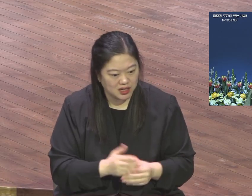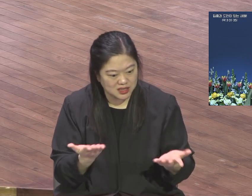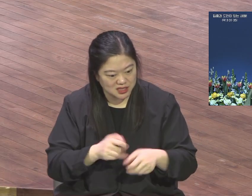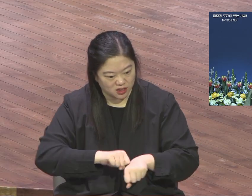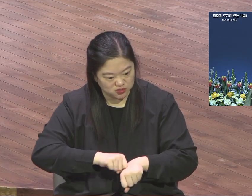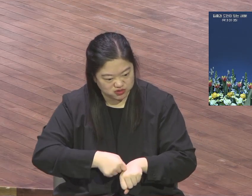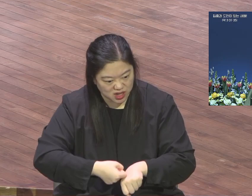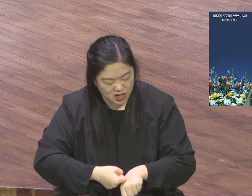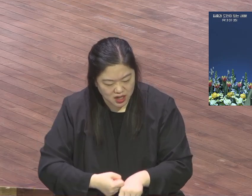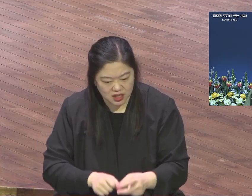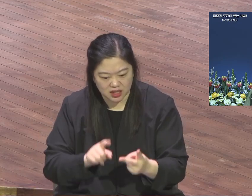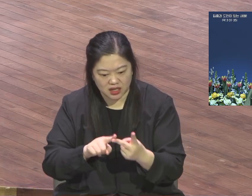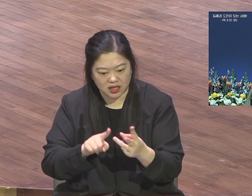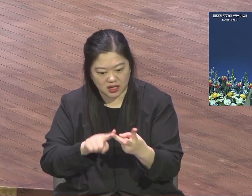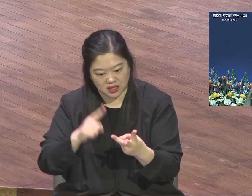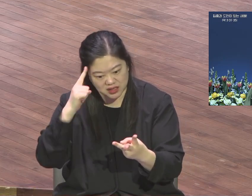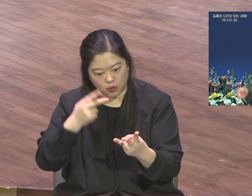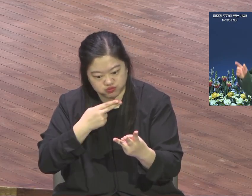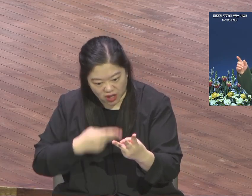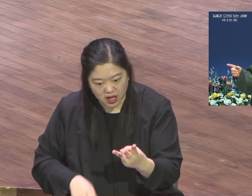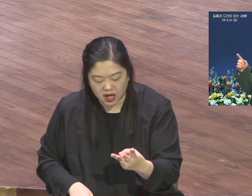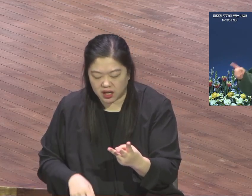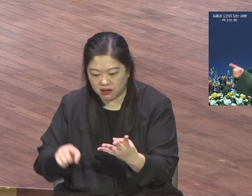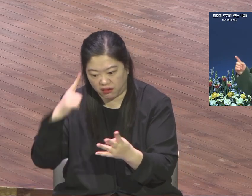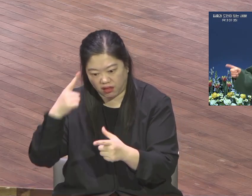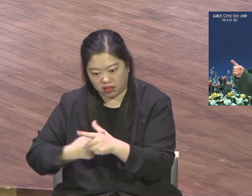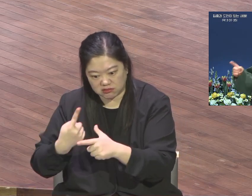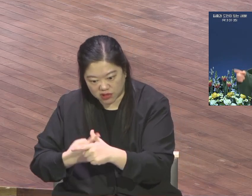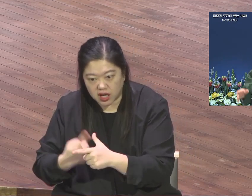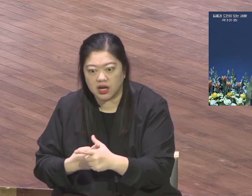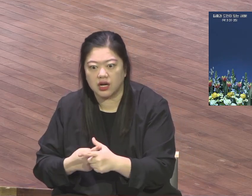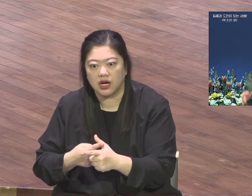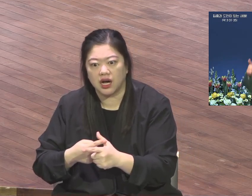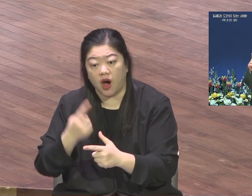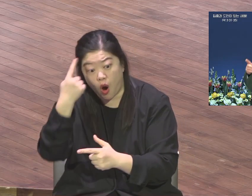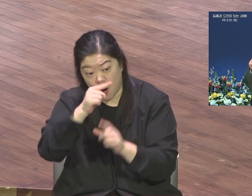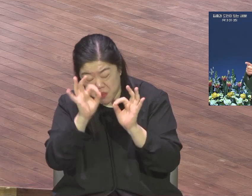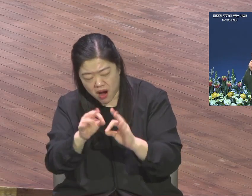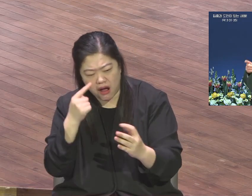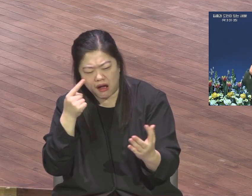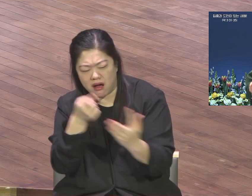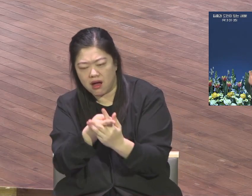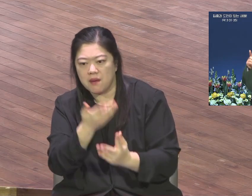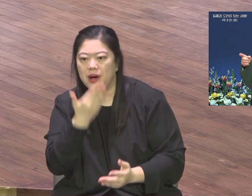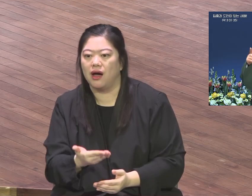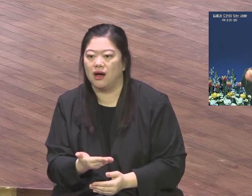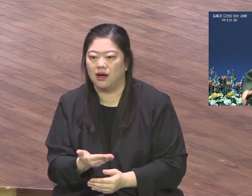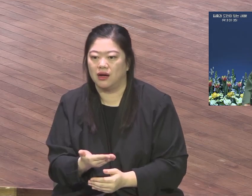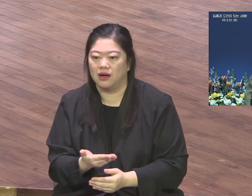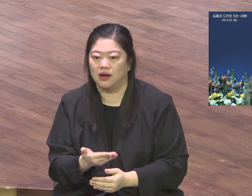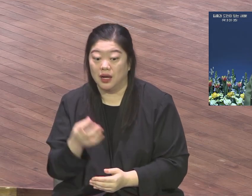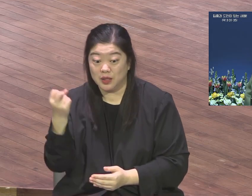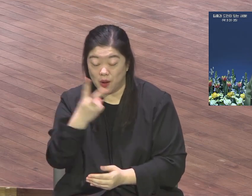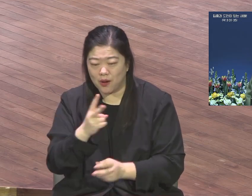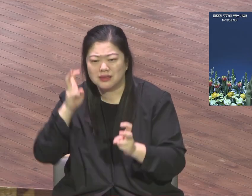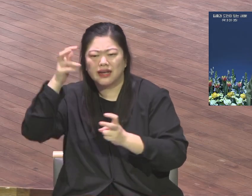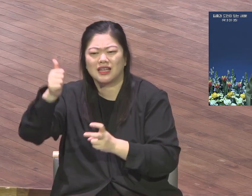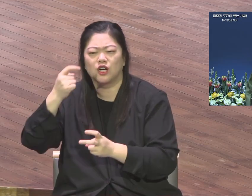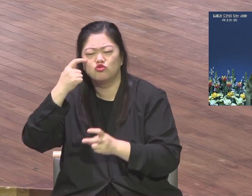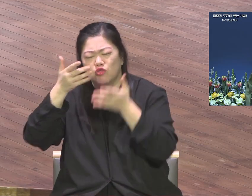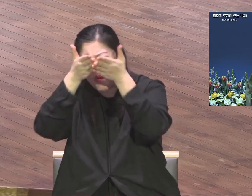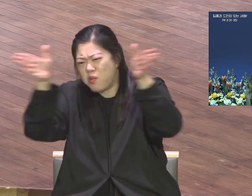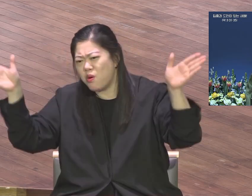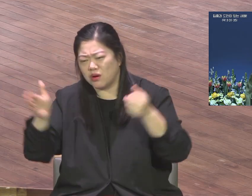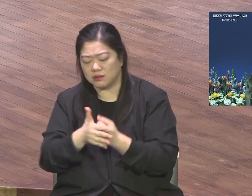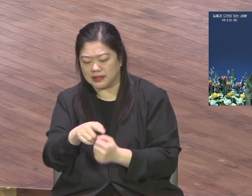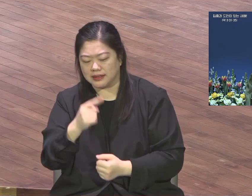정말 이 일에 충실하구나. 이 친구는 얼렁뚱땅 대강하구나. 저 친구는 인본주의 서구나 잔머리 굴리고 다 보인다니까요.